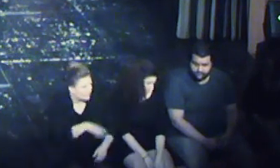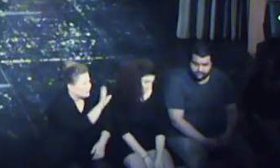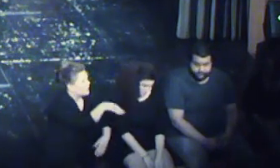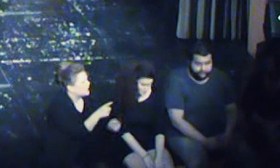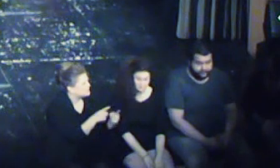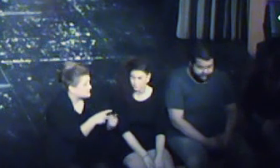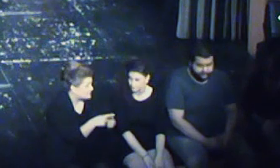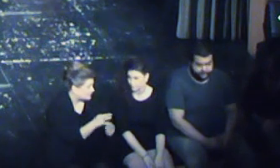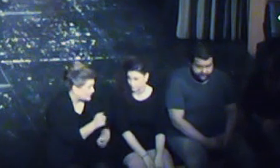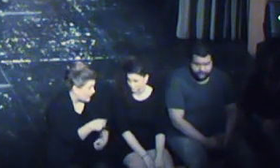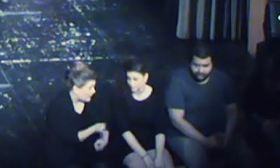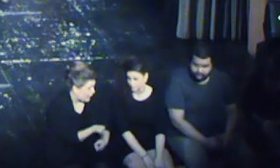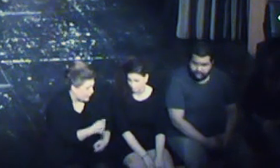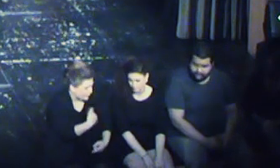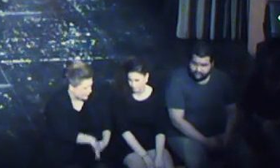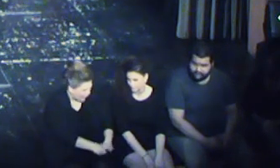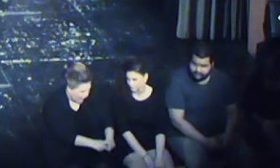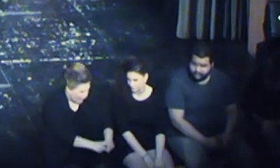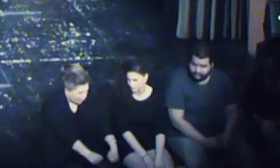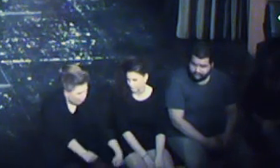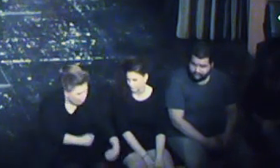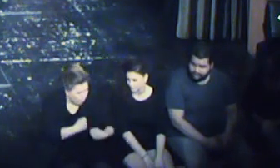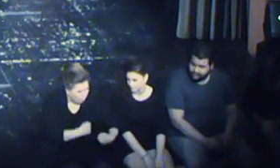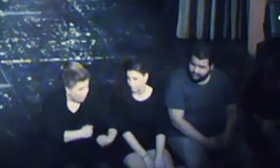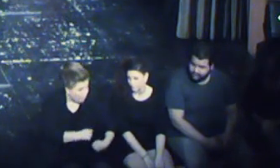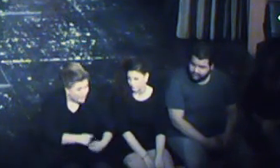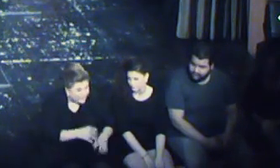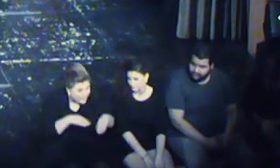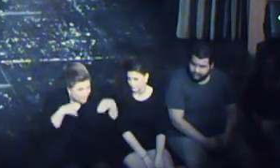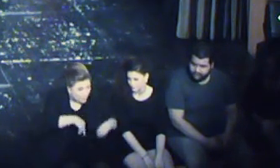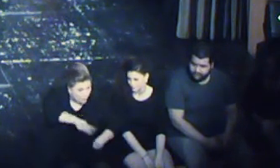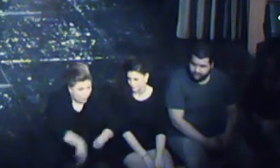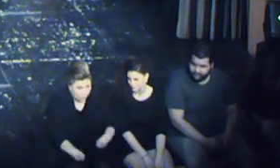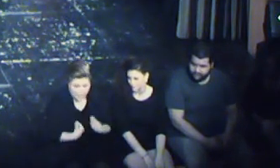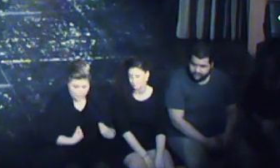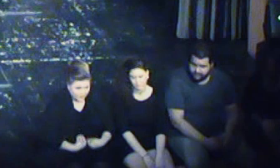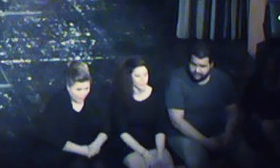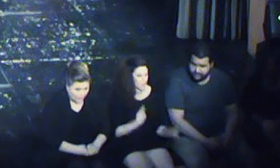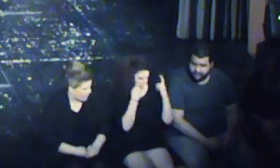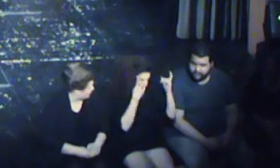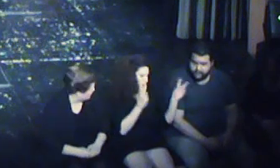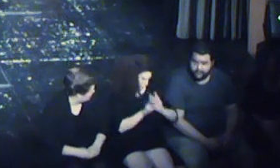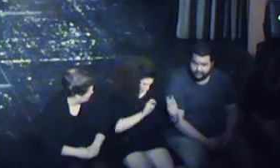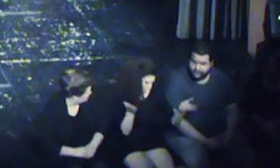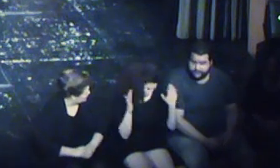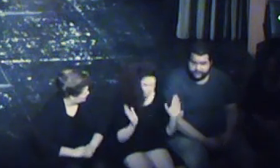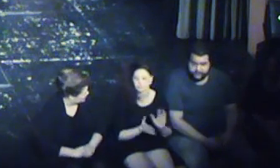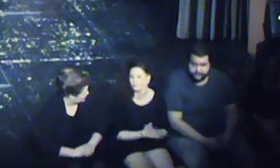Titatana tiene muy mal carácter. Si apenas si se ríe. Bueno, hay que intentarlo. Vamos a buscarla.